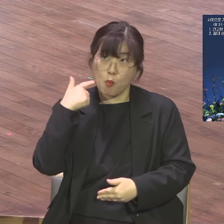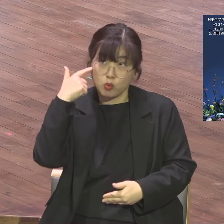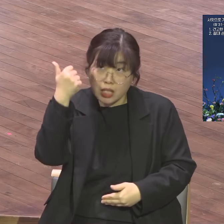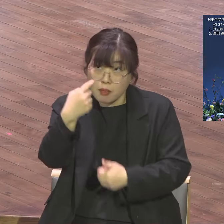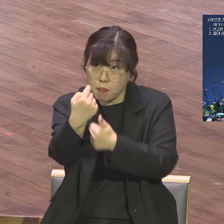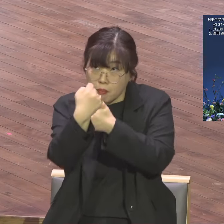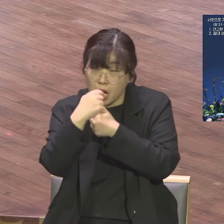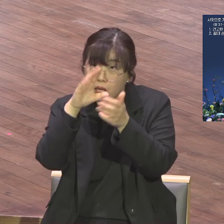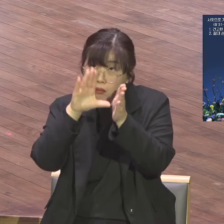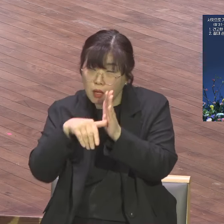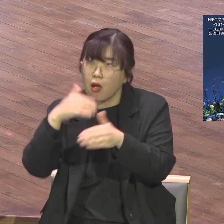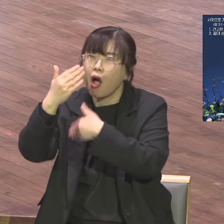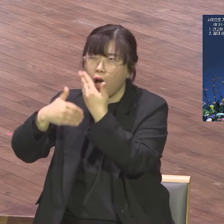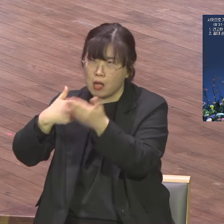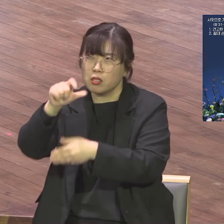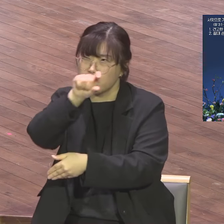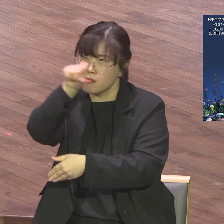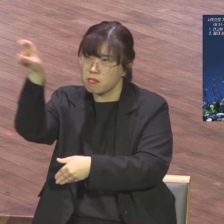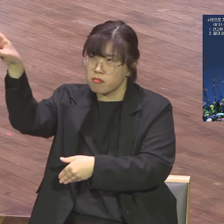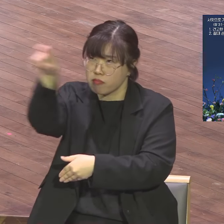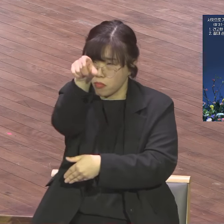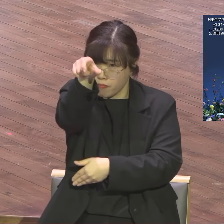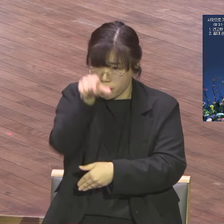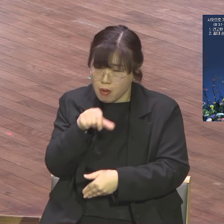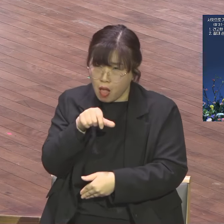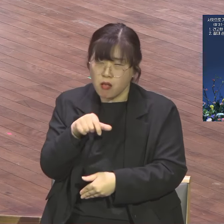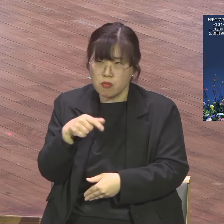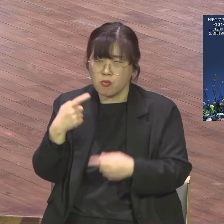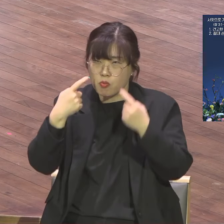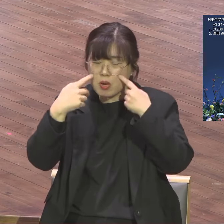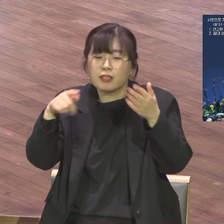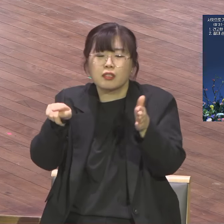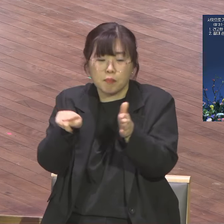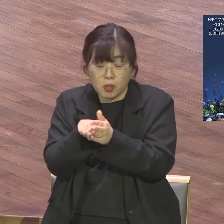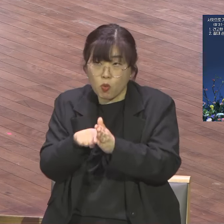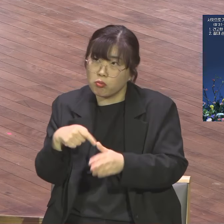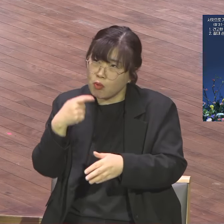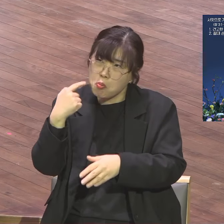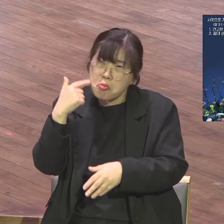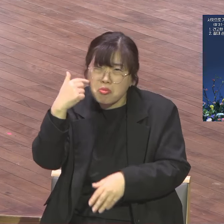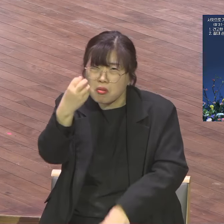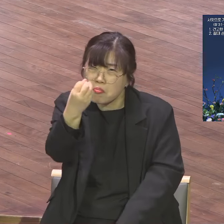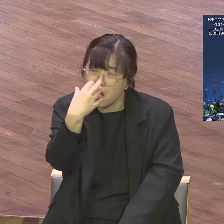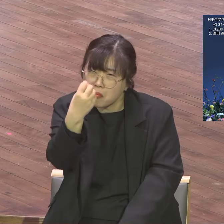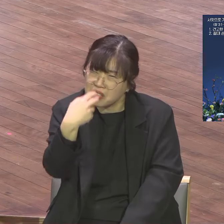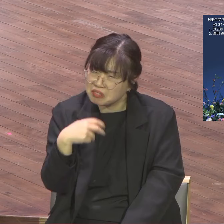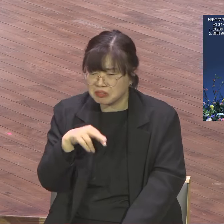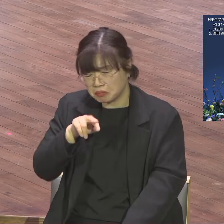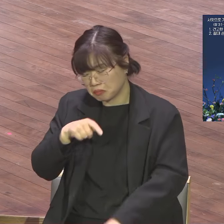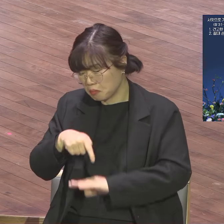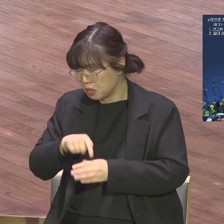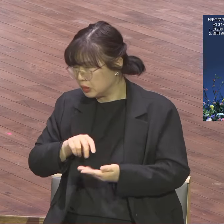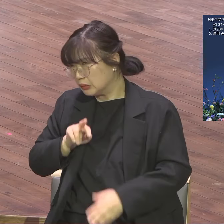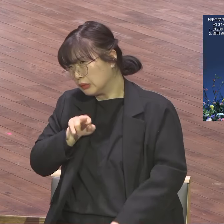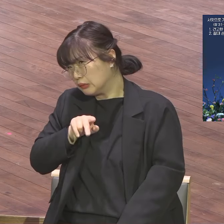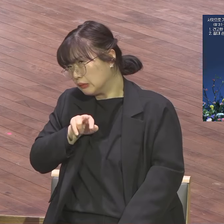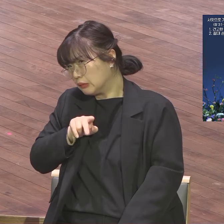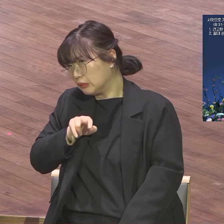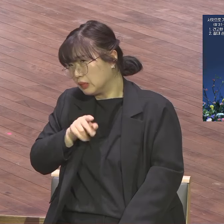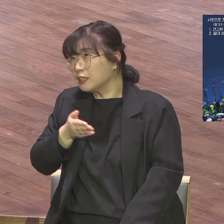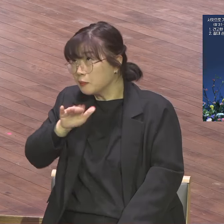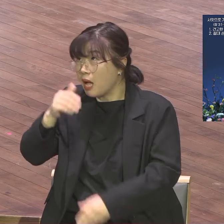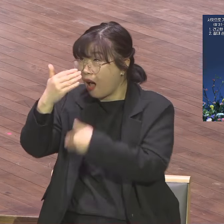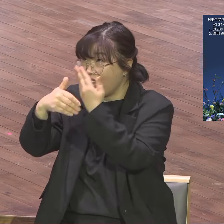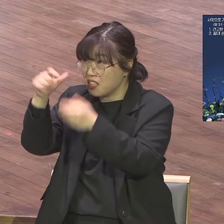말씀 절대 주고 믿고, 틀려도 순종하고, 혹시 틀린다 할지라도 순종하세요. 그 순종하는 그것이 하나님